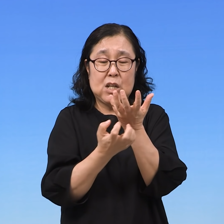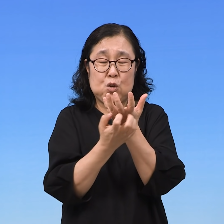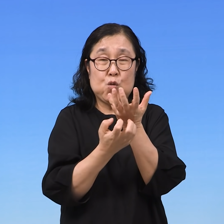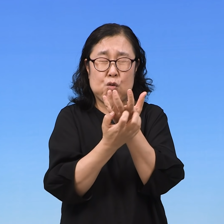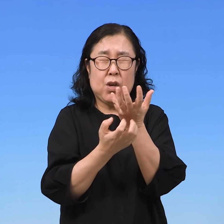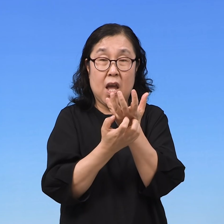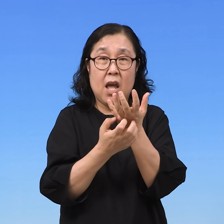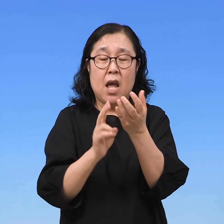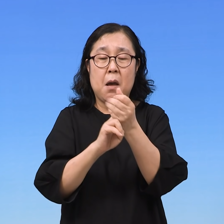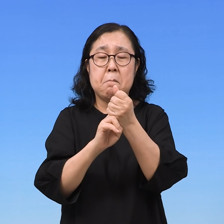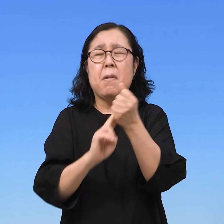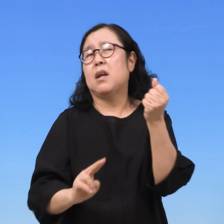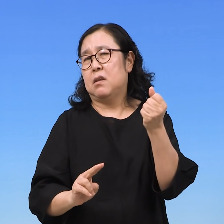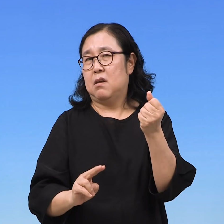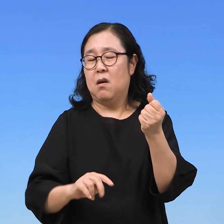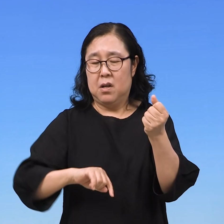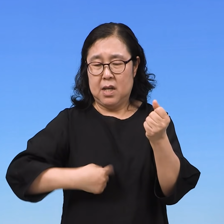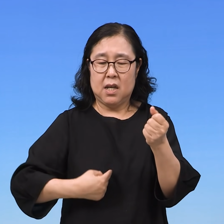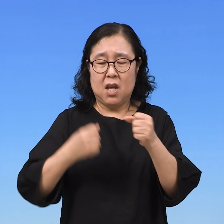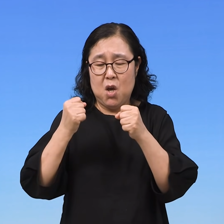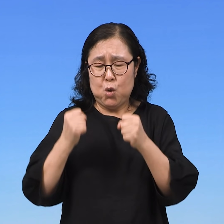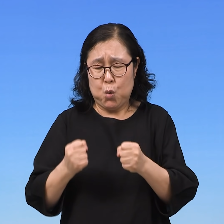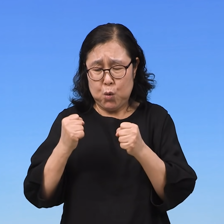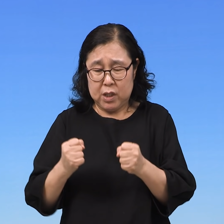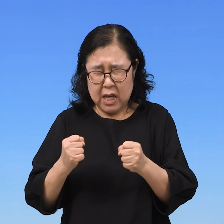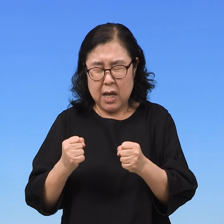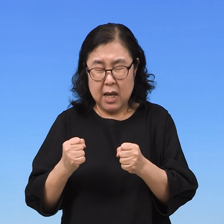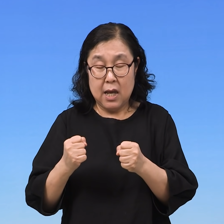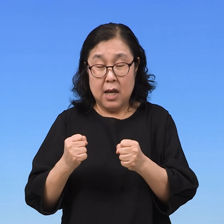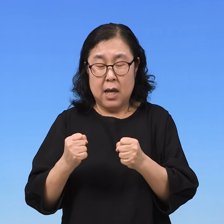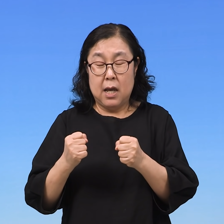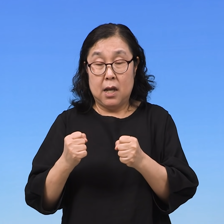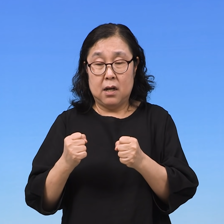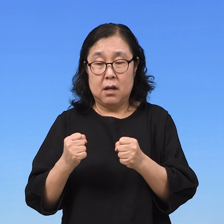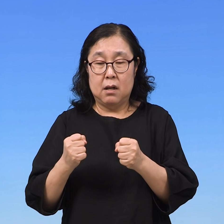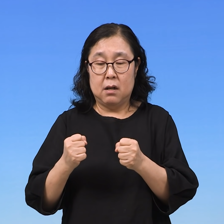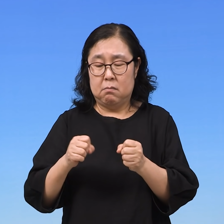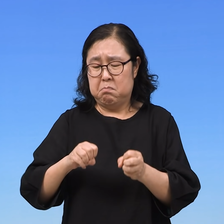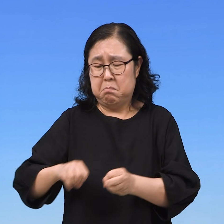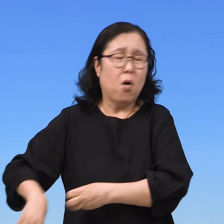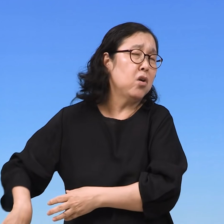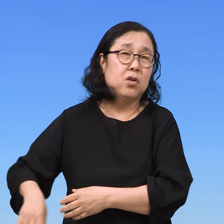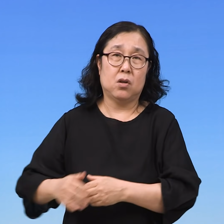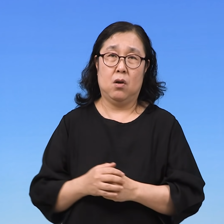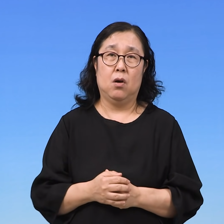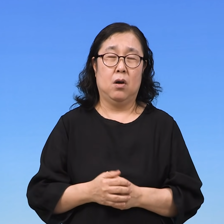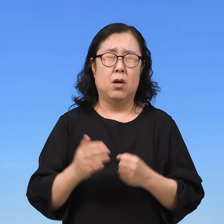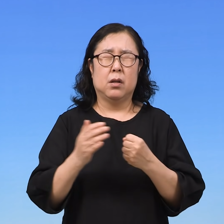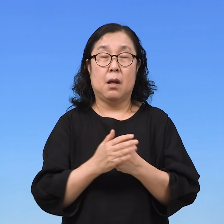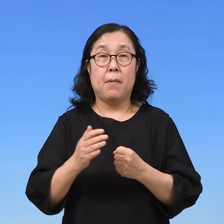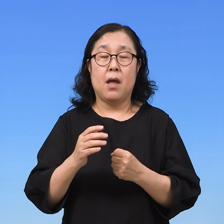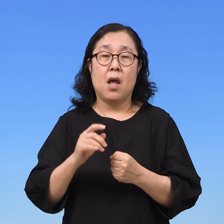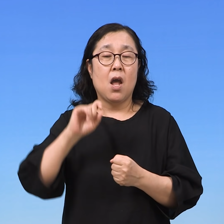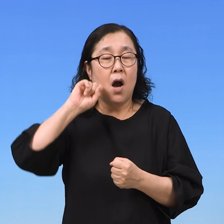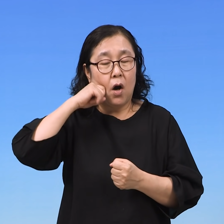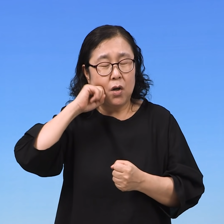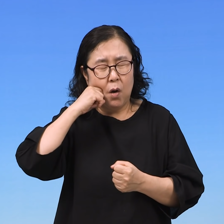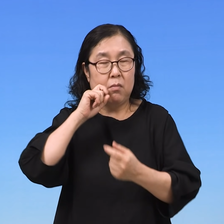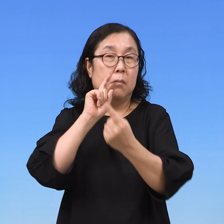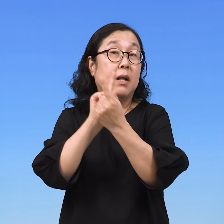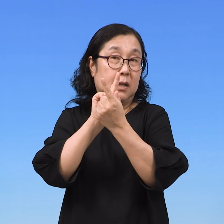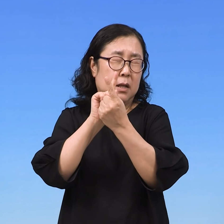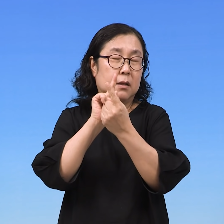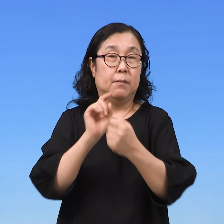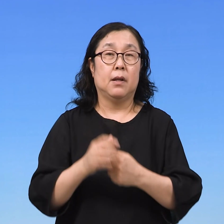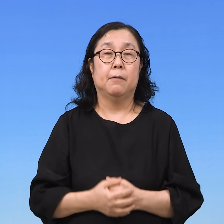에서가 망한 건요, 존재로서의 품위를 잃은 거 아닙니까? 자기 존재감이 없던 사람, 그래서 참 어려움을 겪는 사람이